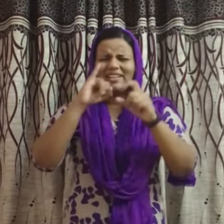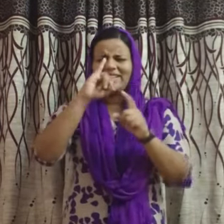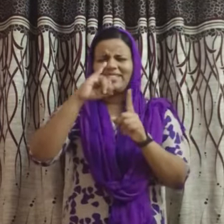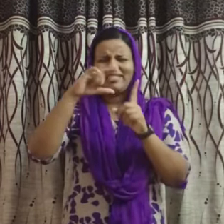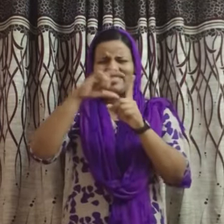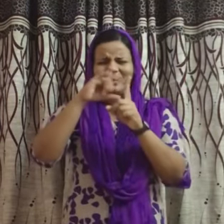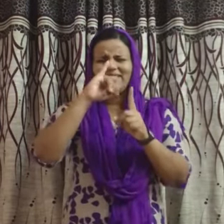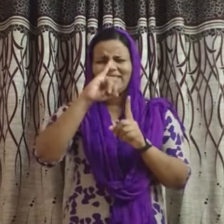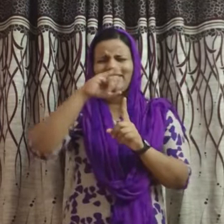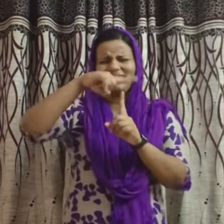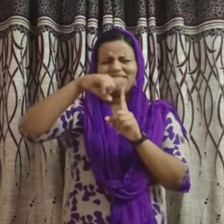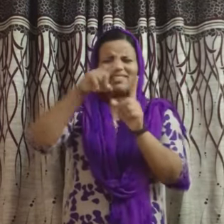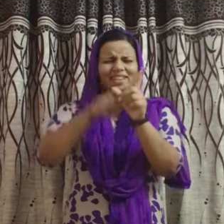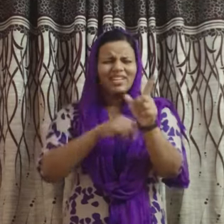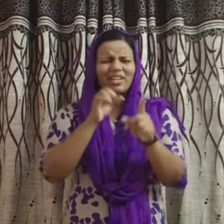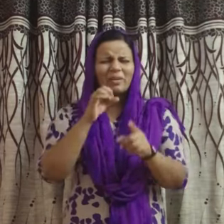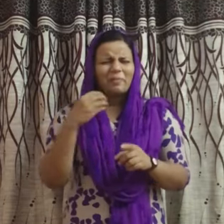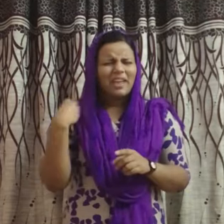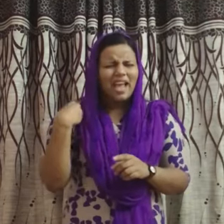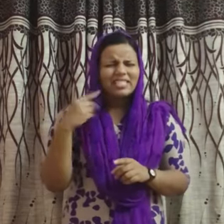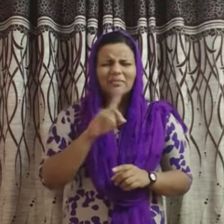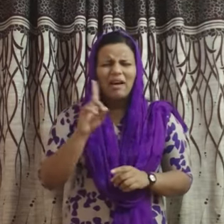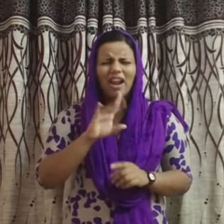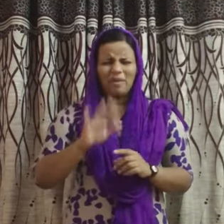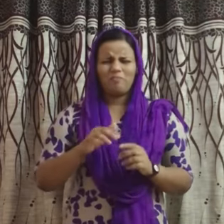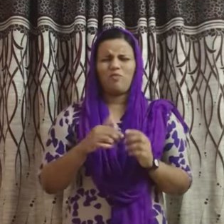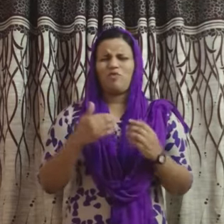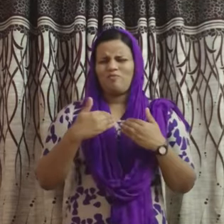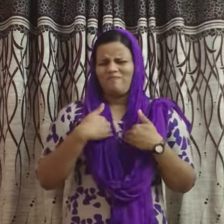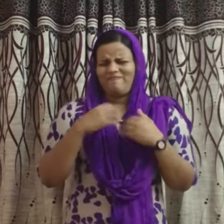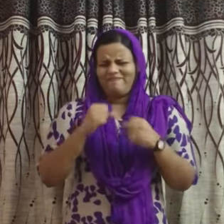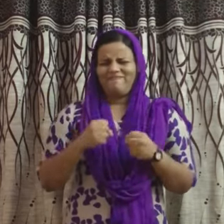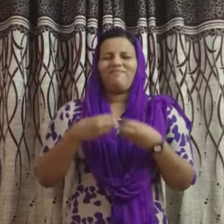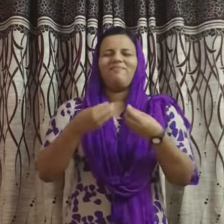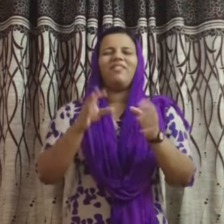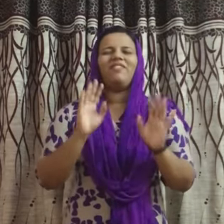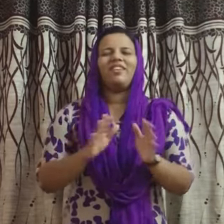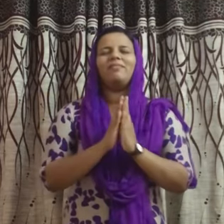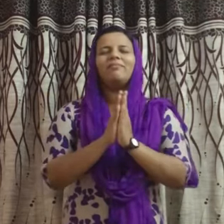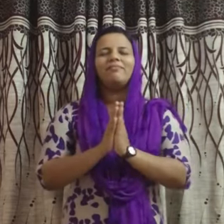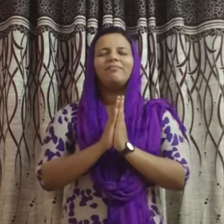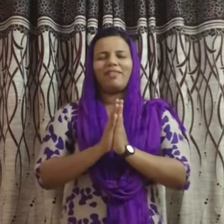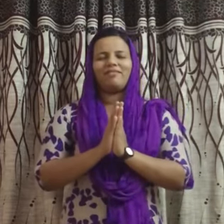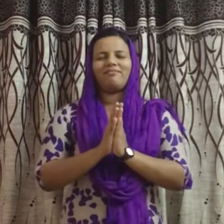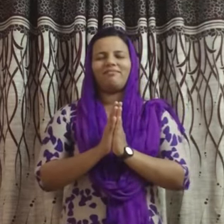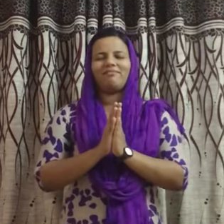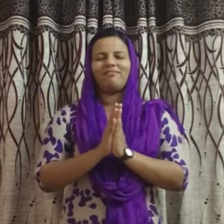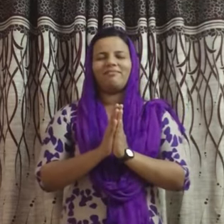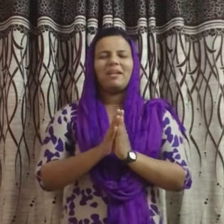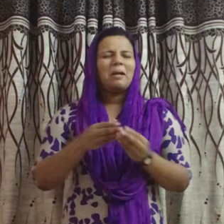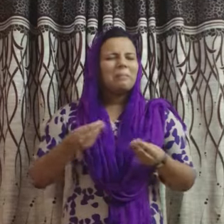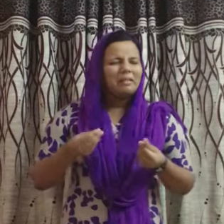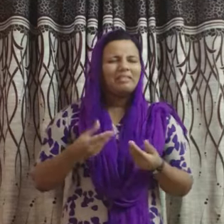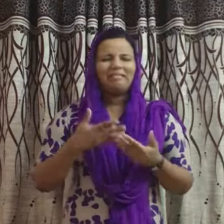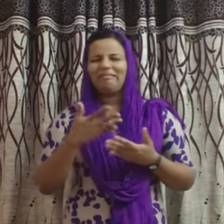ഭാരപ്പെടുന്നവർക്ക് വേണ്ടി പ്രാർത്ഥിക്കുന്നു. അമേൻ. യേശു ക്രിസ്തുവിൻ്റെ അധികാരമുള്ള നാമത്തിൽ പൂർണ്ണ സൗഖ്യം അവർക്കും കർത്താവ് കൊടുത്തിരിക്കുന്നതിനായിട്ട് സ്തോത്രം ചെയ്യുന്നു. സാമ്പത്തിക ബുദ്ധിമുട്ടിലൂടെ